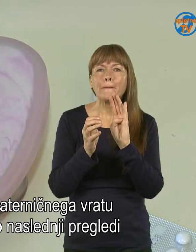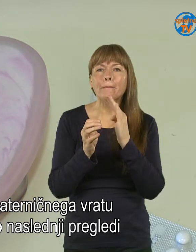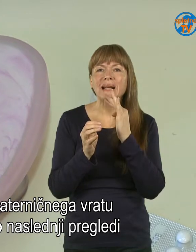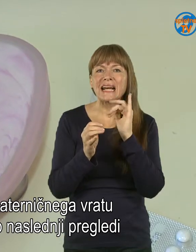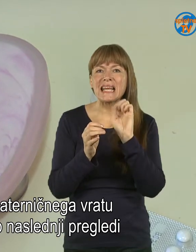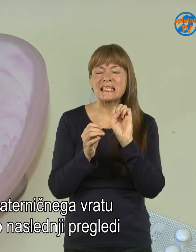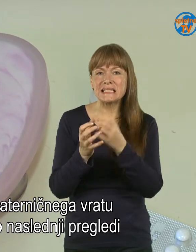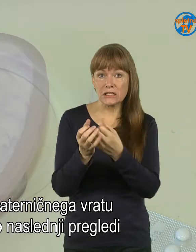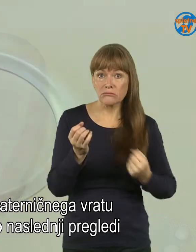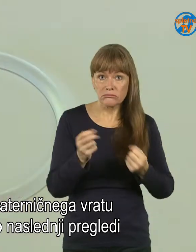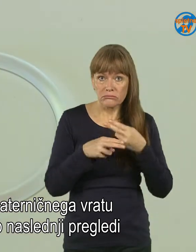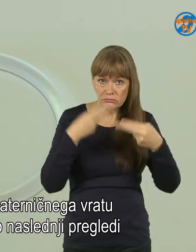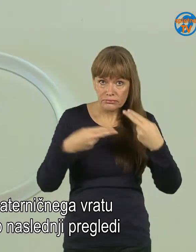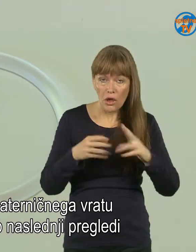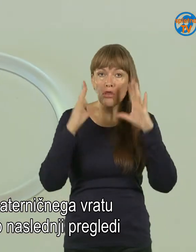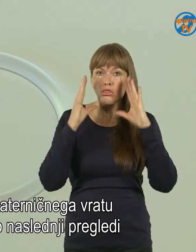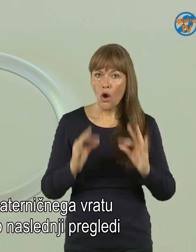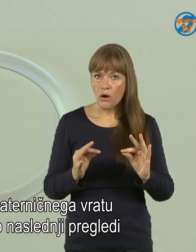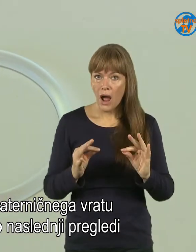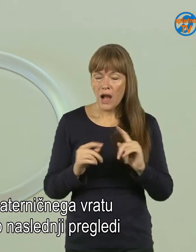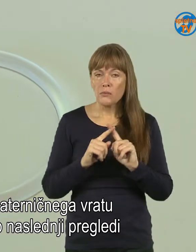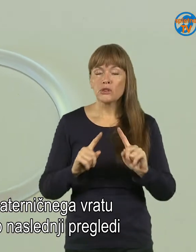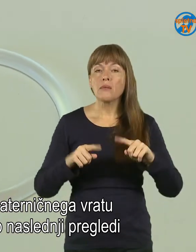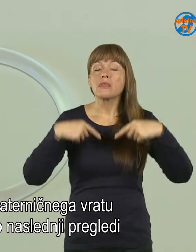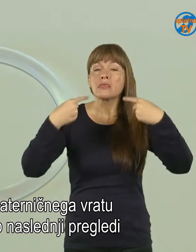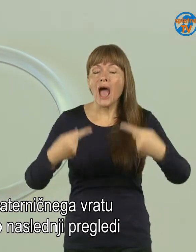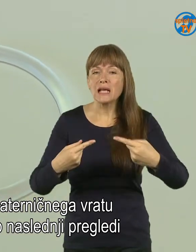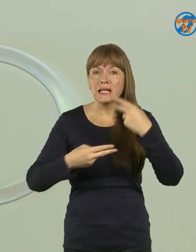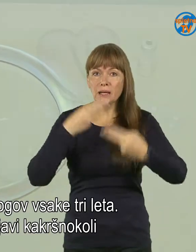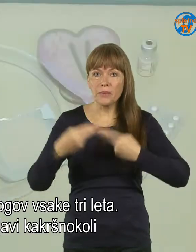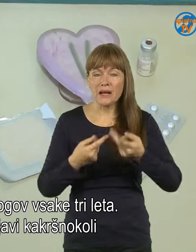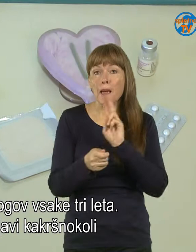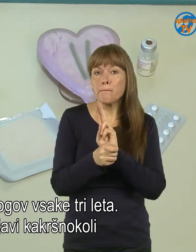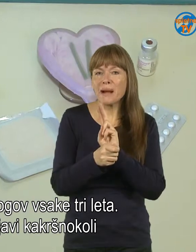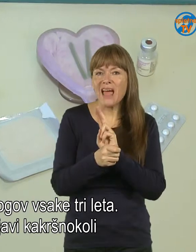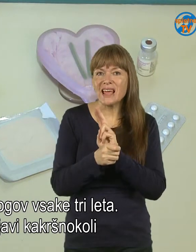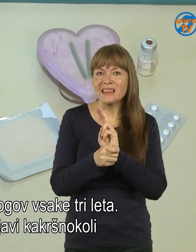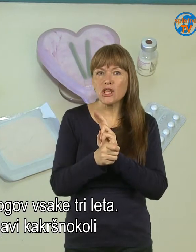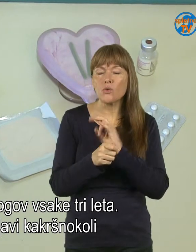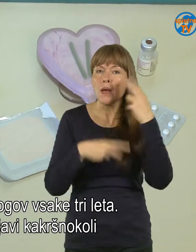vratu normalen, potem so naslednji pregledi iz preventivnih namenov vsake 3